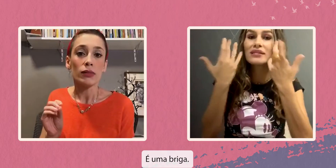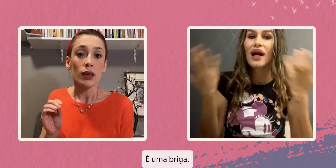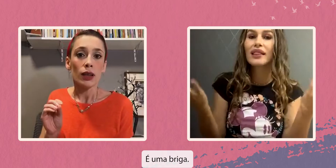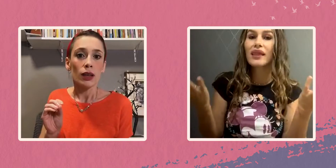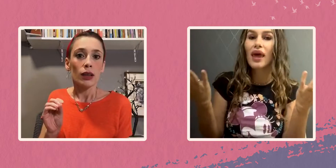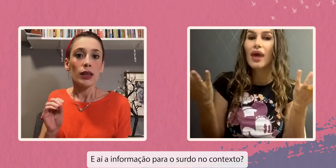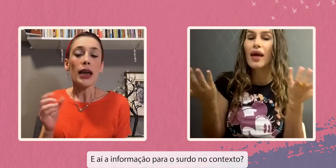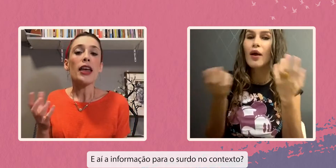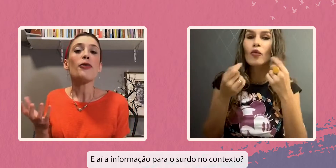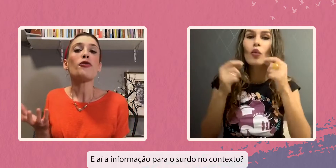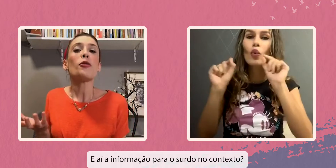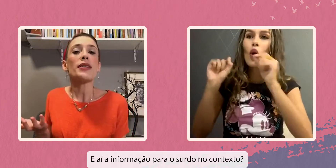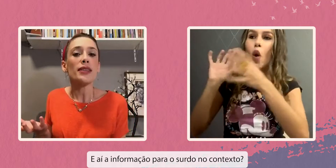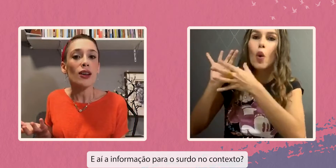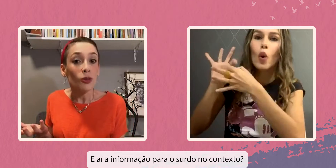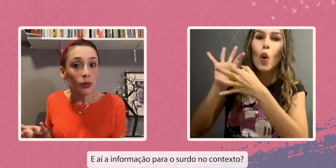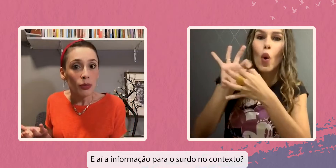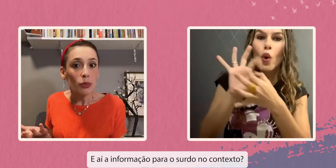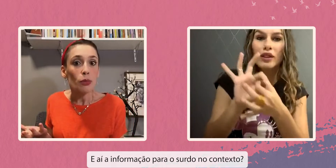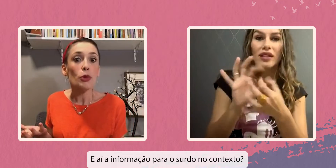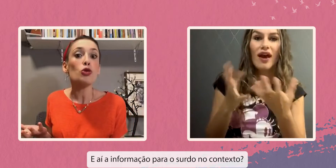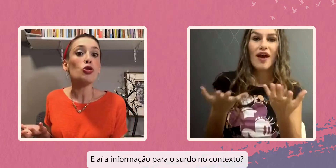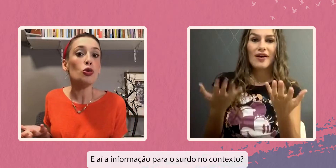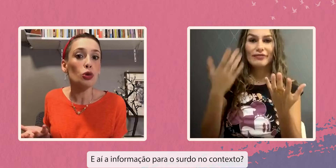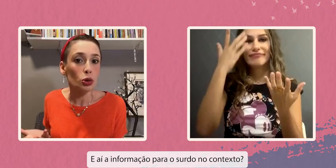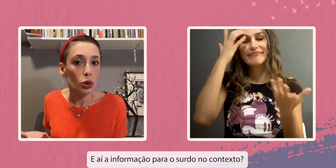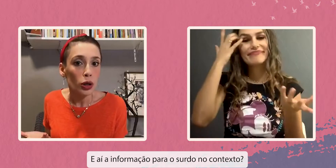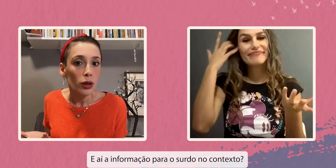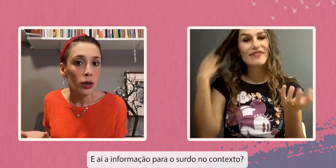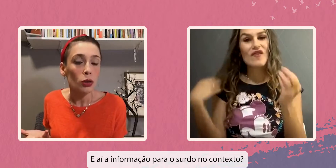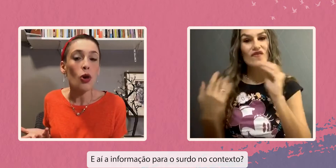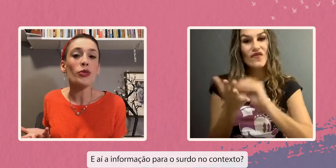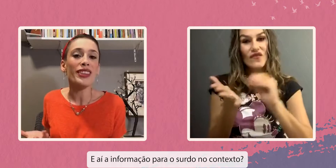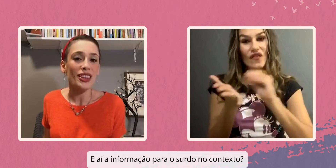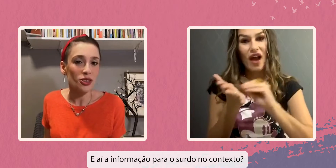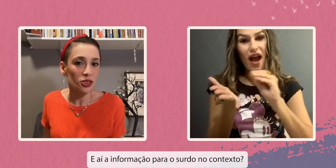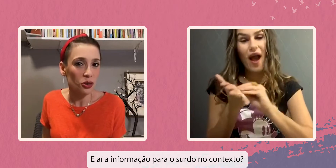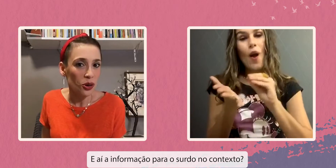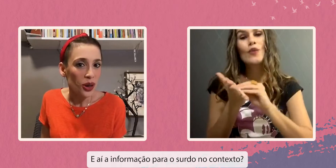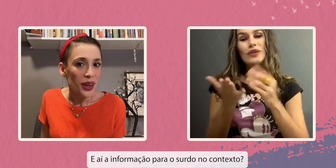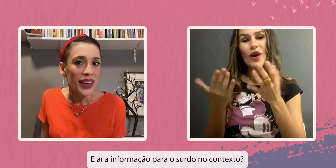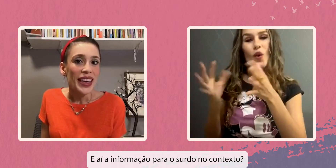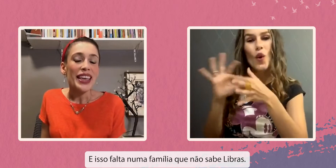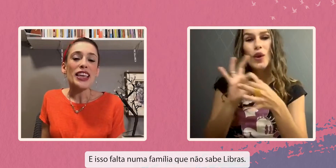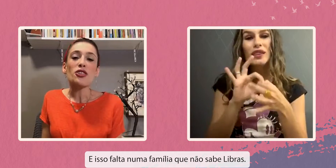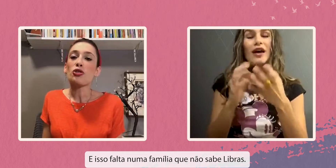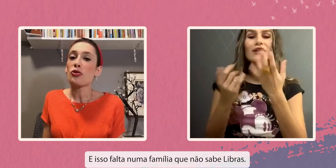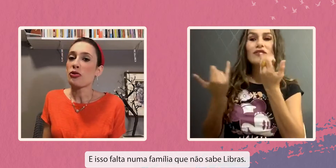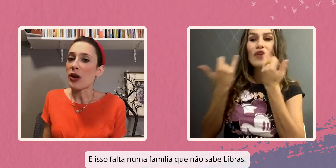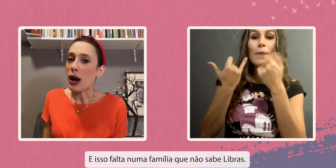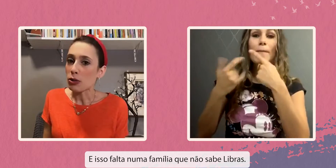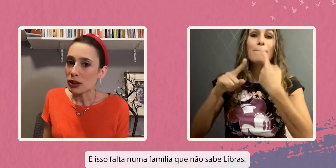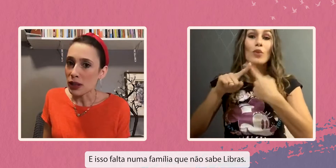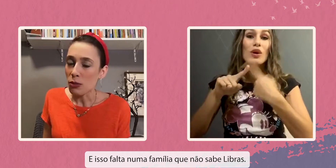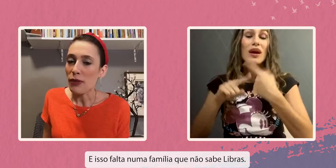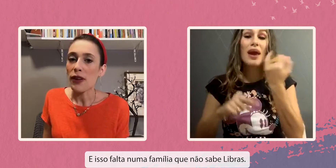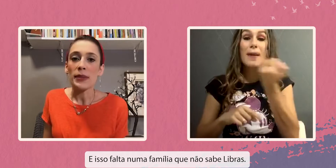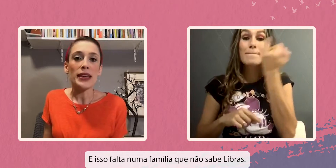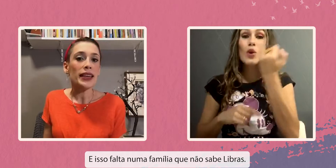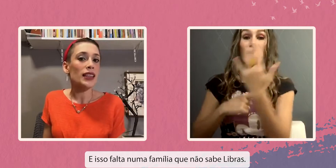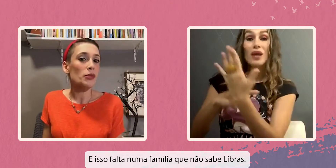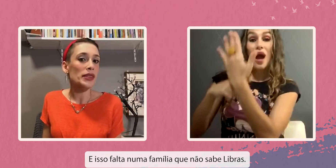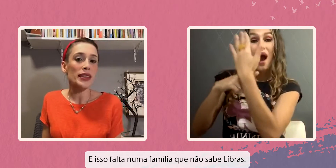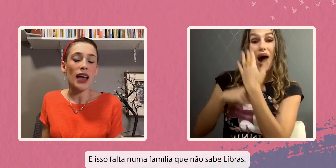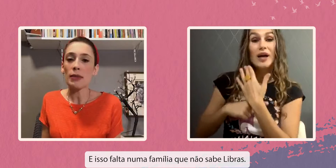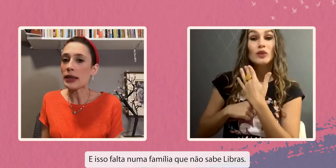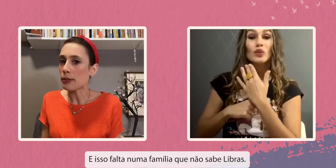briga. E aí a informação para o surdo no contexto. Isso falta numa